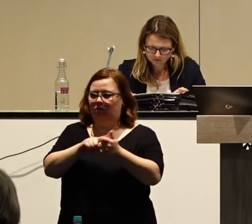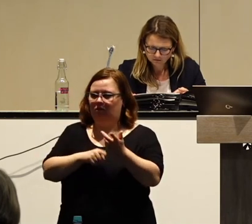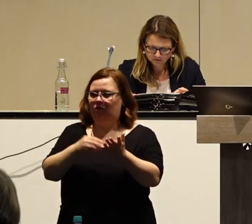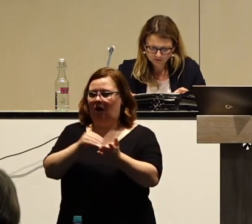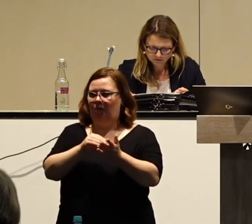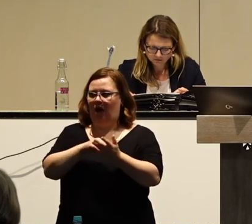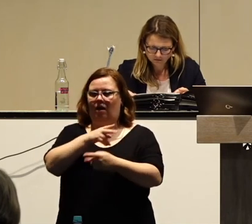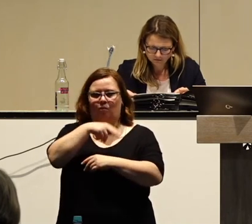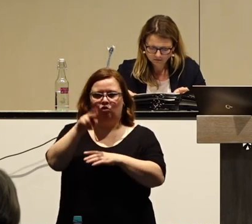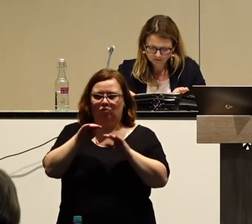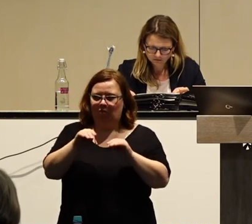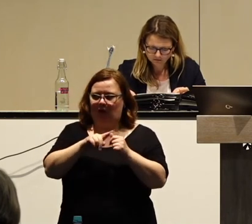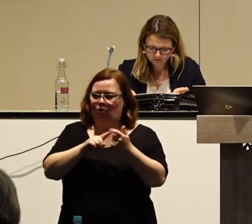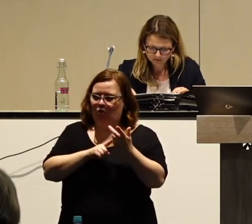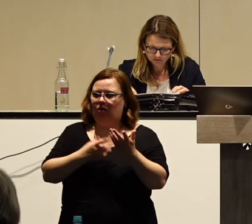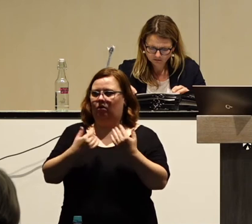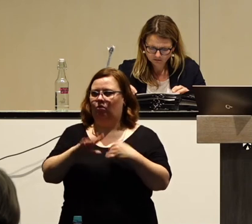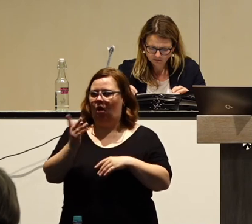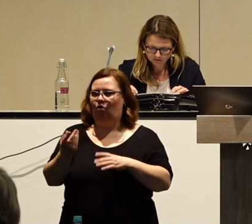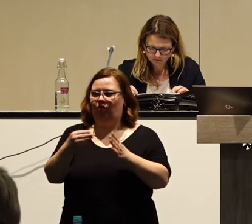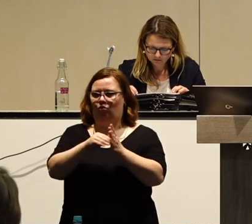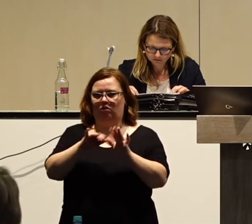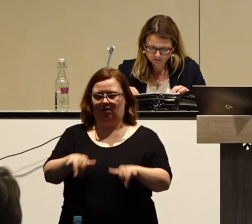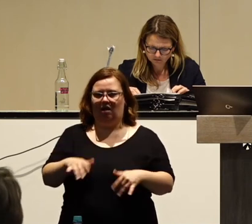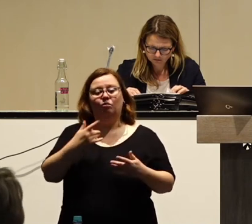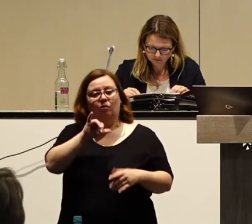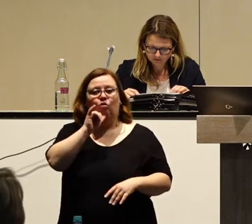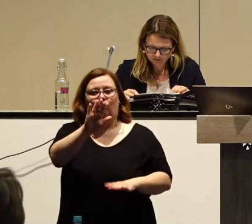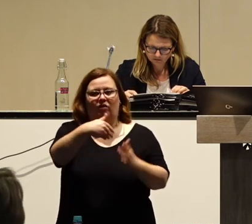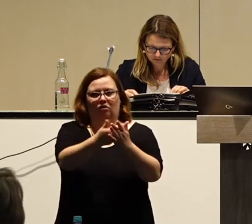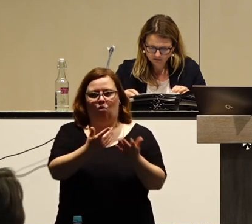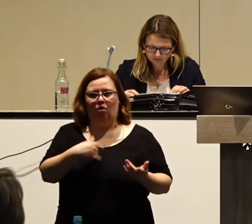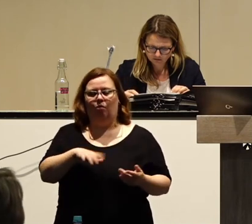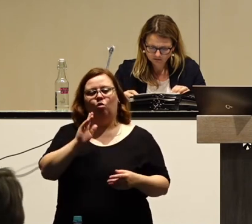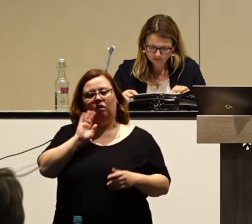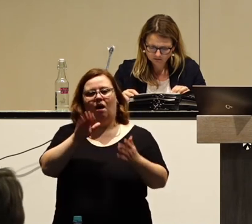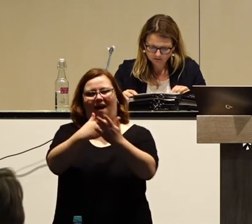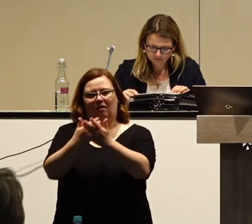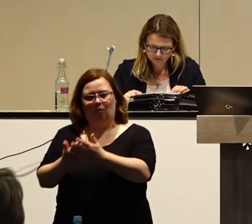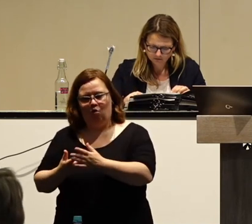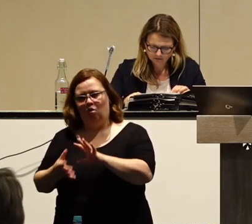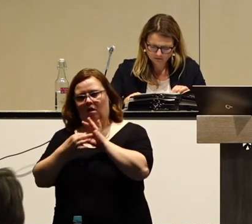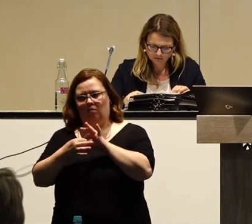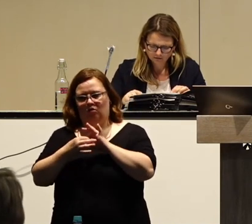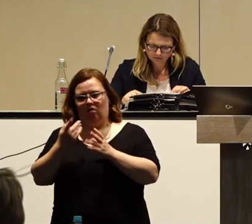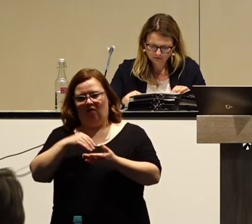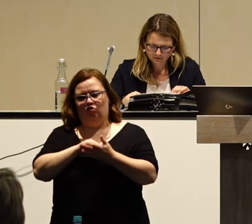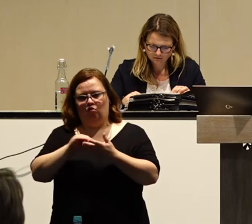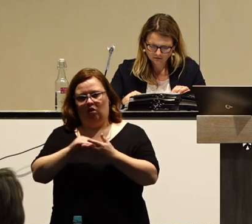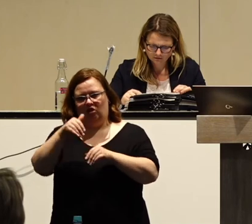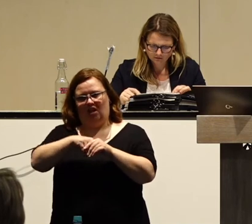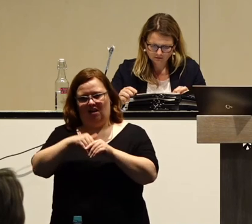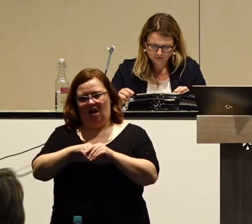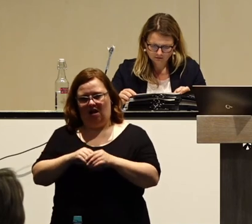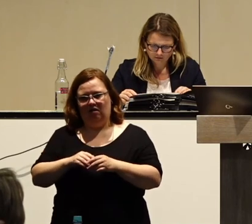haben, Museumspädagogen etc. pp., können das sehr wohl. Das ist nämlich ihr Beruf, ihre jeweiligen Angebote in Bezug auf die schulischen